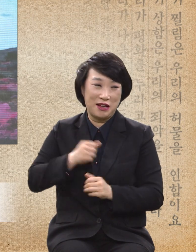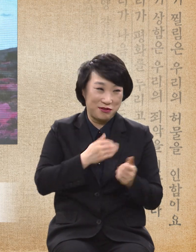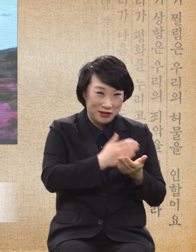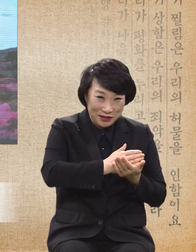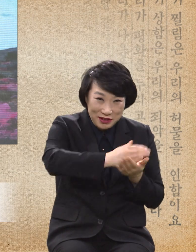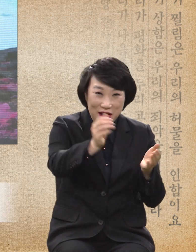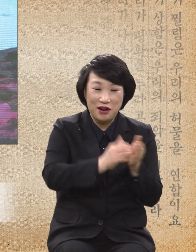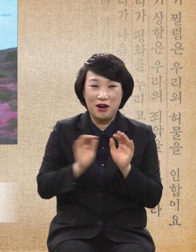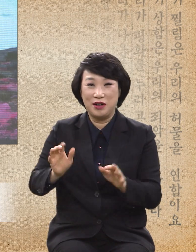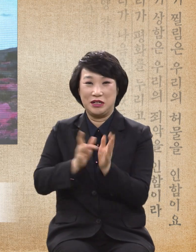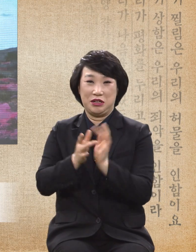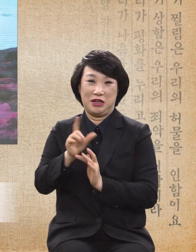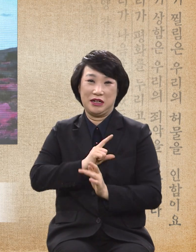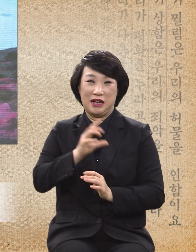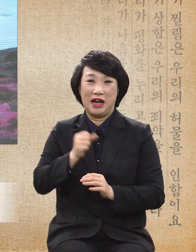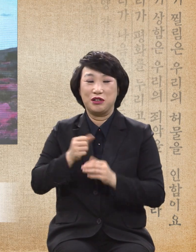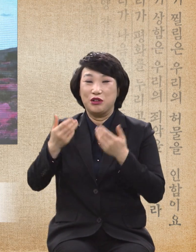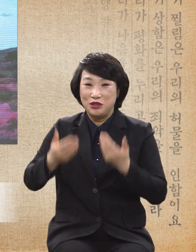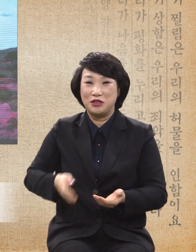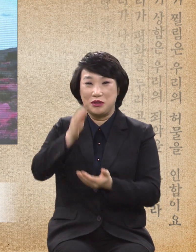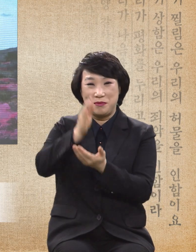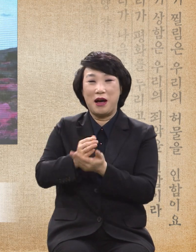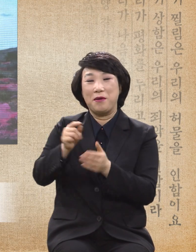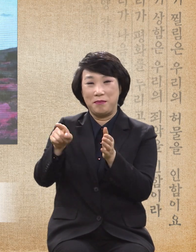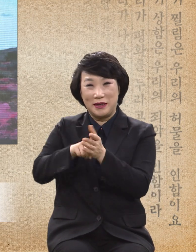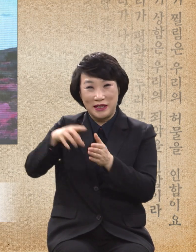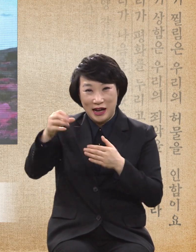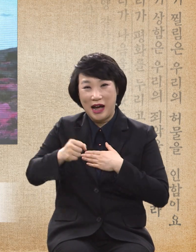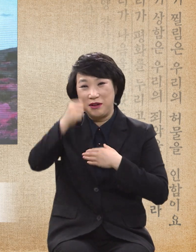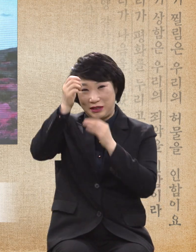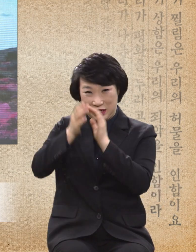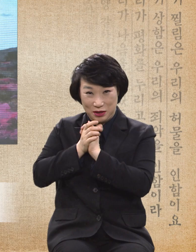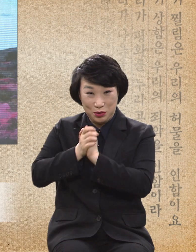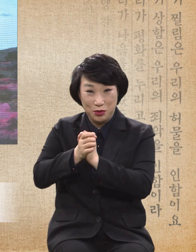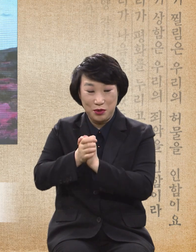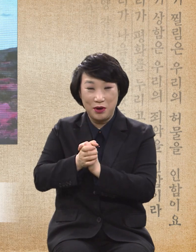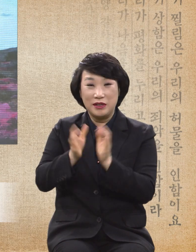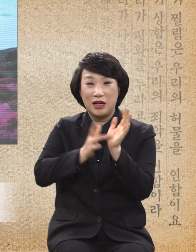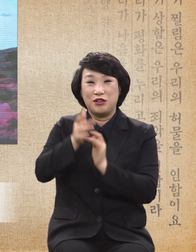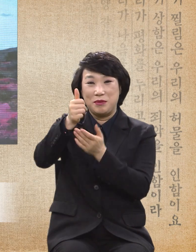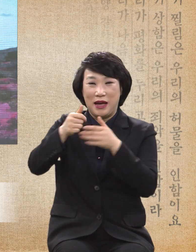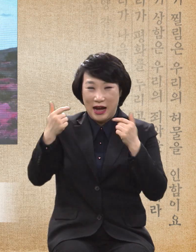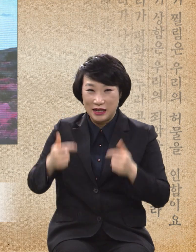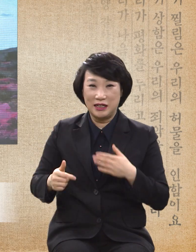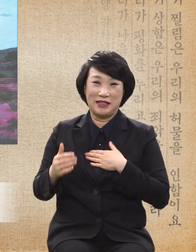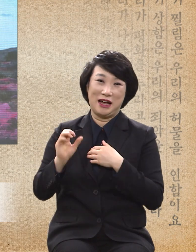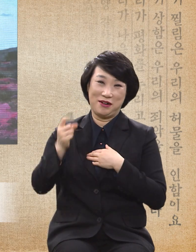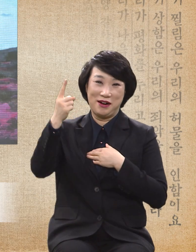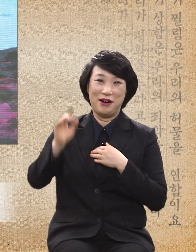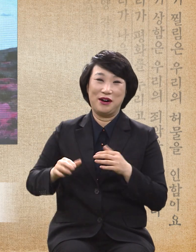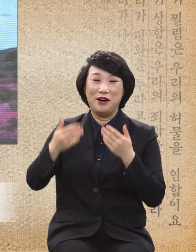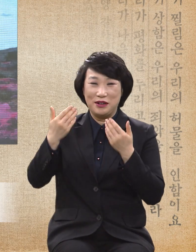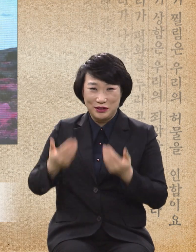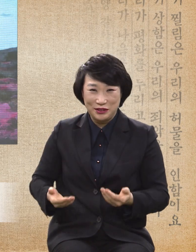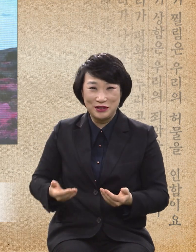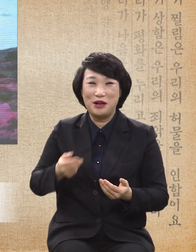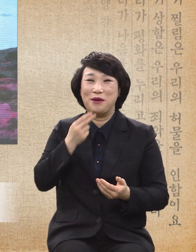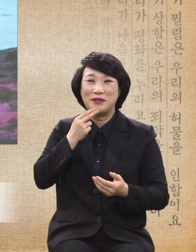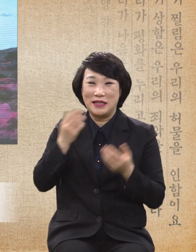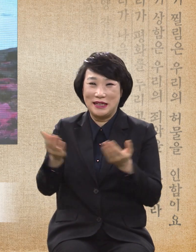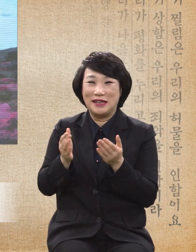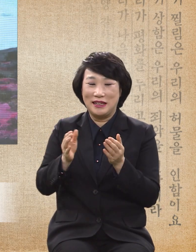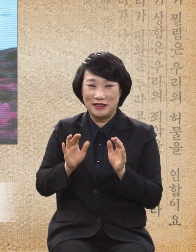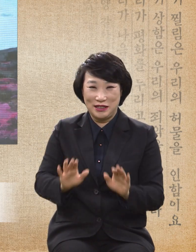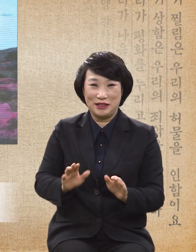믿음으로 기도하며 예수가 당신을 위해 밤낮 쉬지 않고 일하시게 하시기를 주님의 이름으로